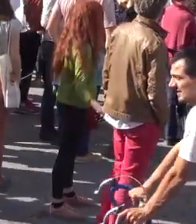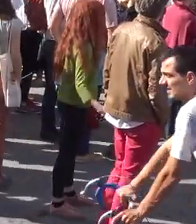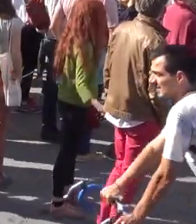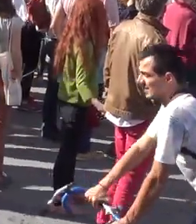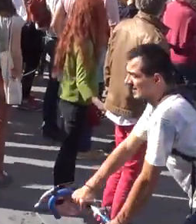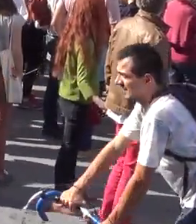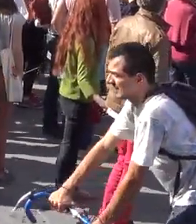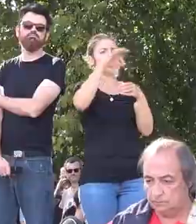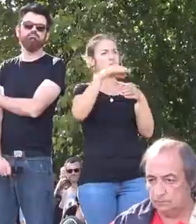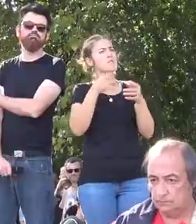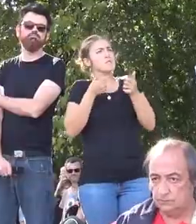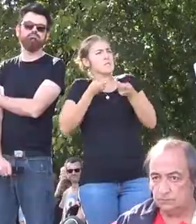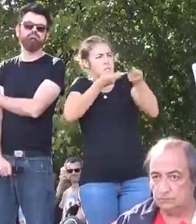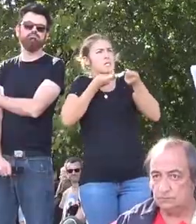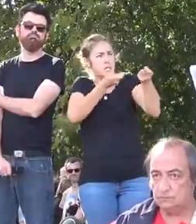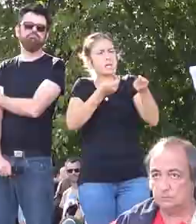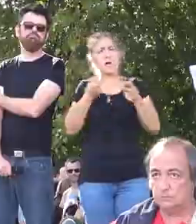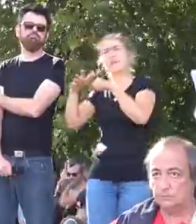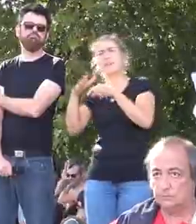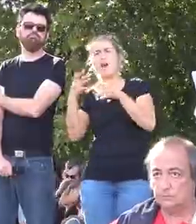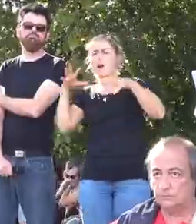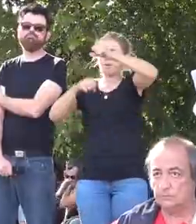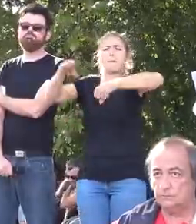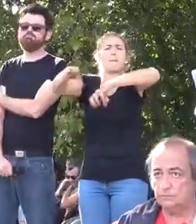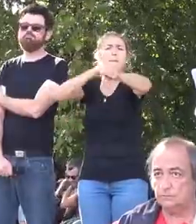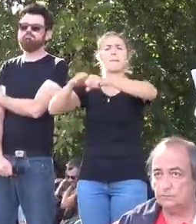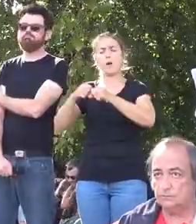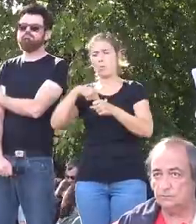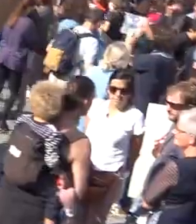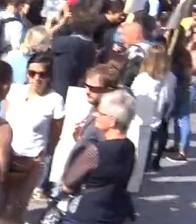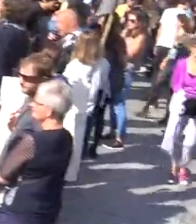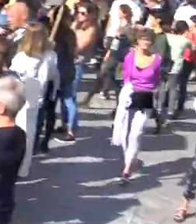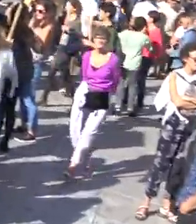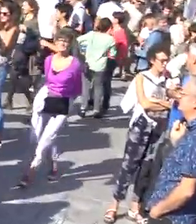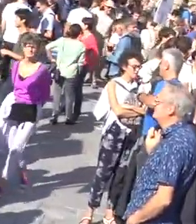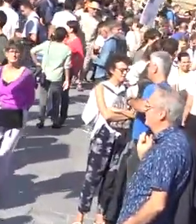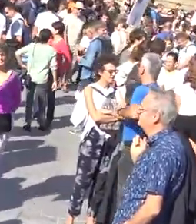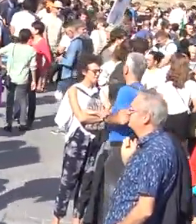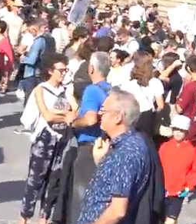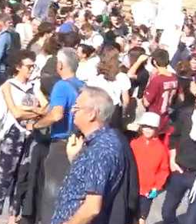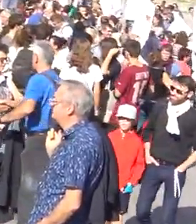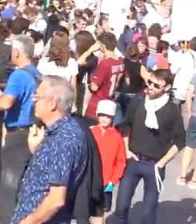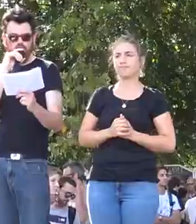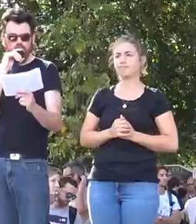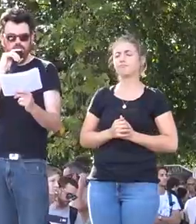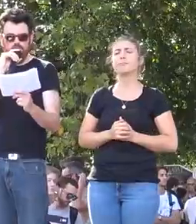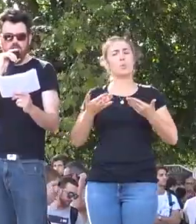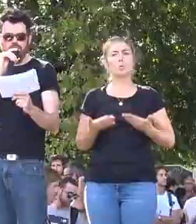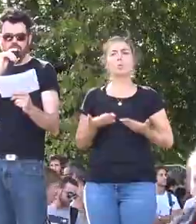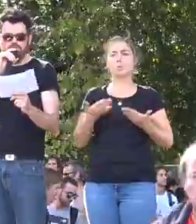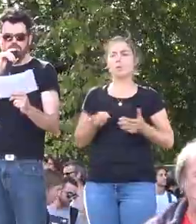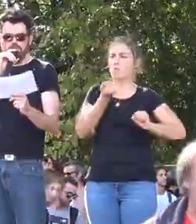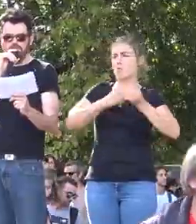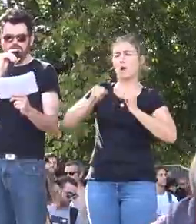la pression sur nos élus en envahissant l'espace médiatique, en montrant notre détermination. Cela, nous voulons le faire collectivement. Aujourd'hui,